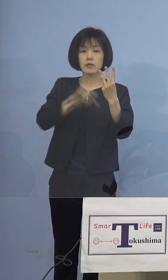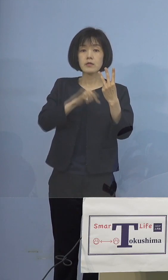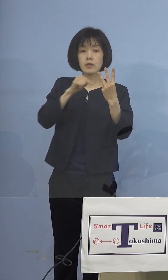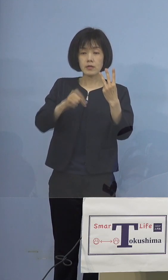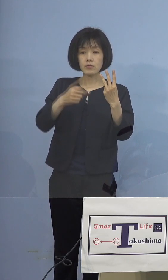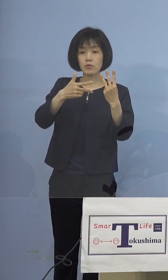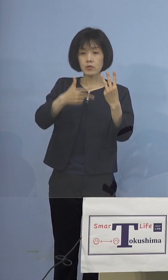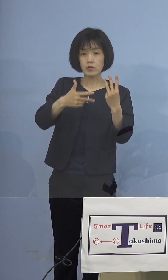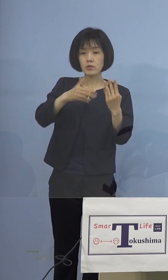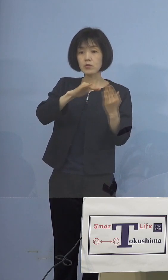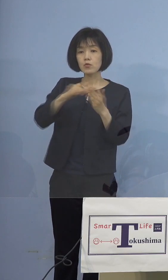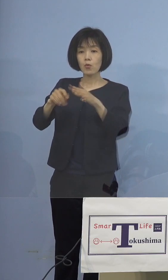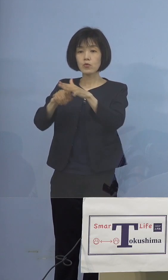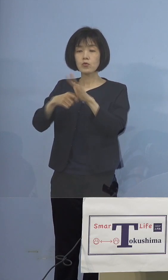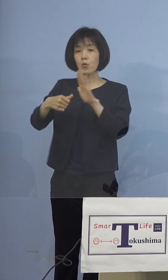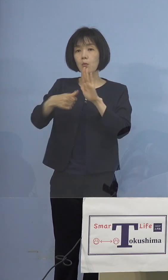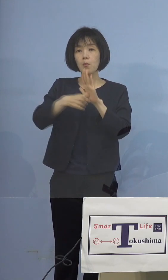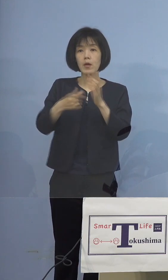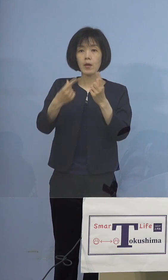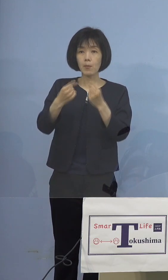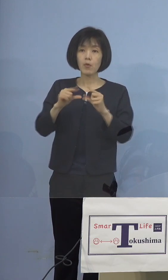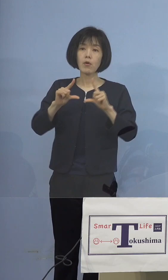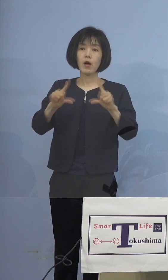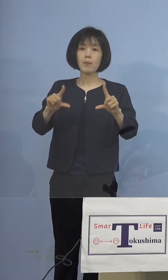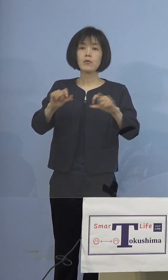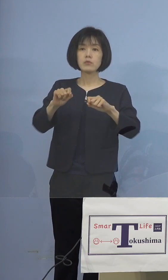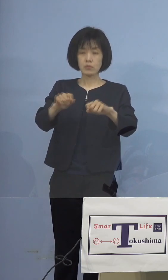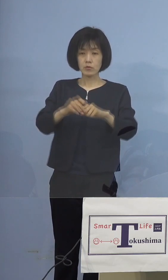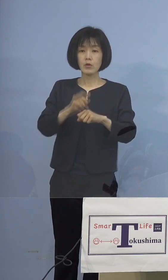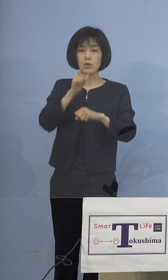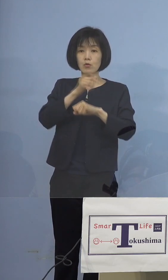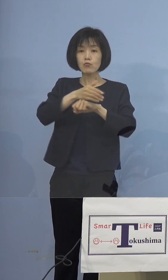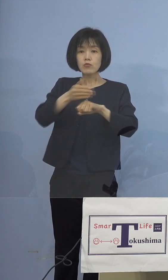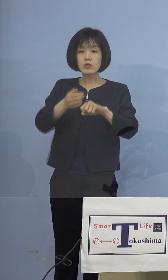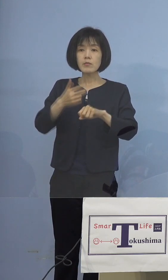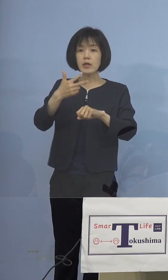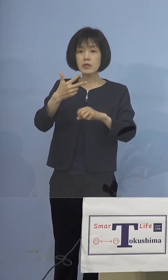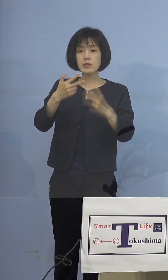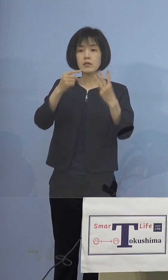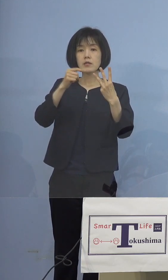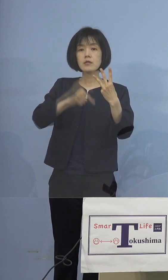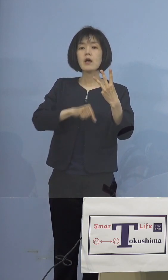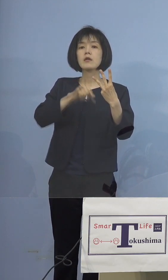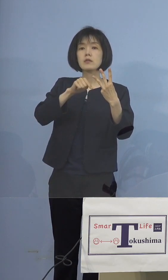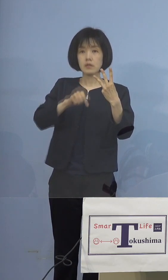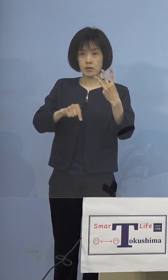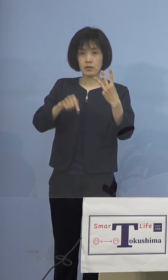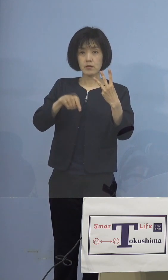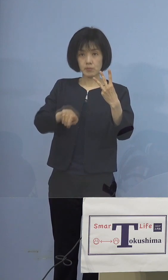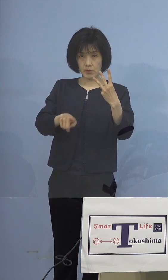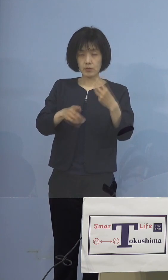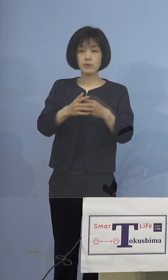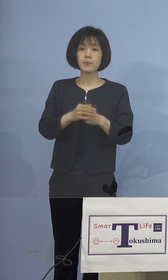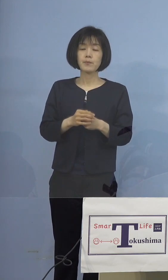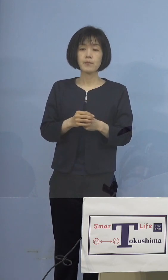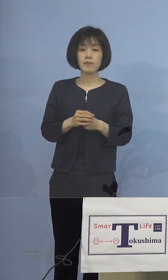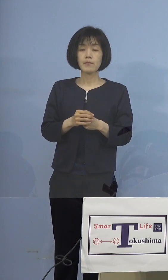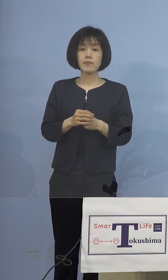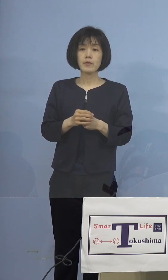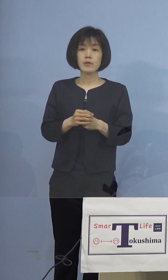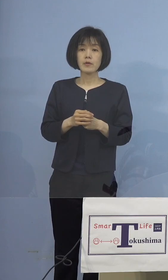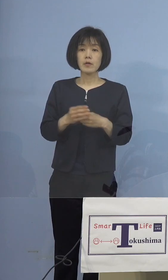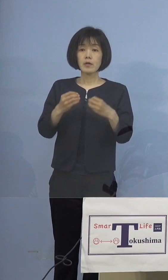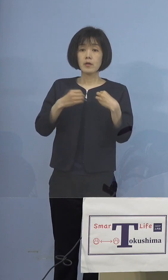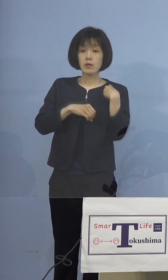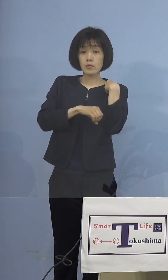名の状況を公表いたします。徳島市3名となります。また主な